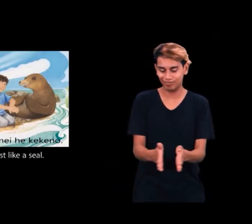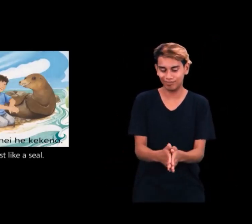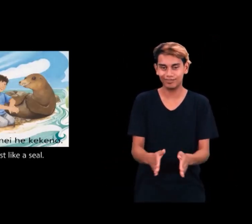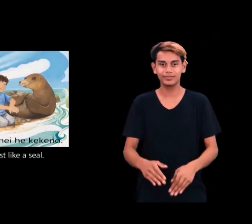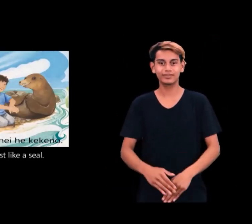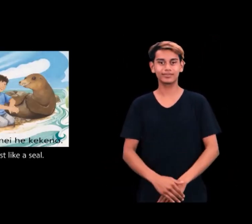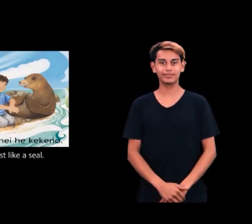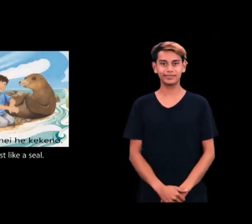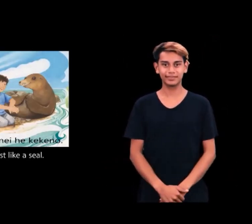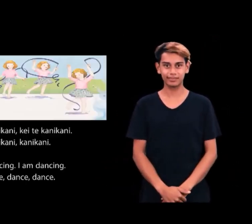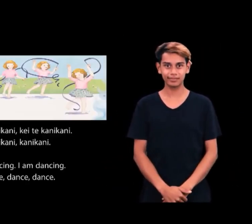kikino.